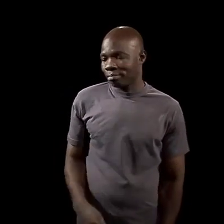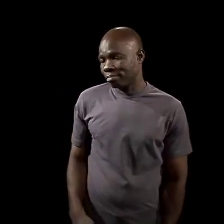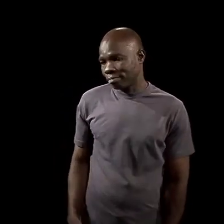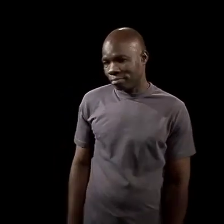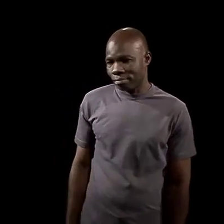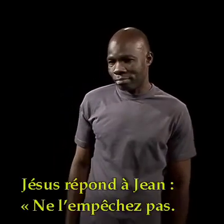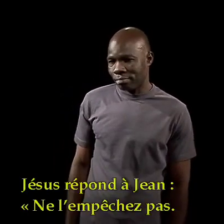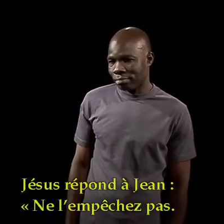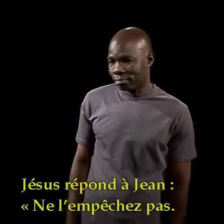Jésus répond à Jean: